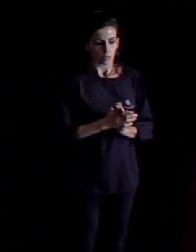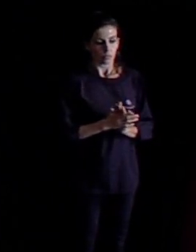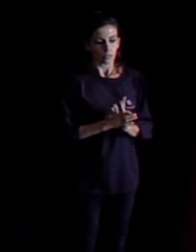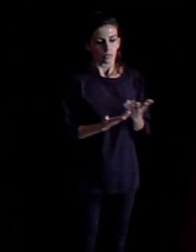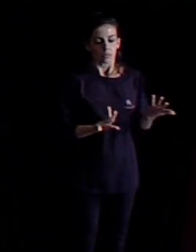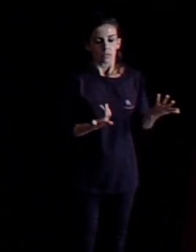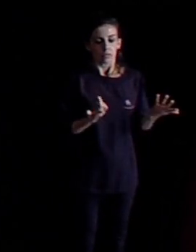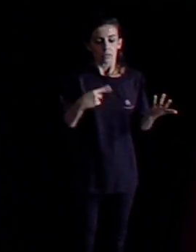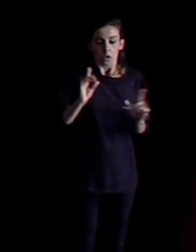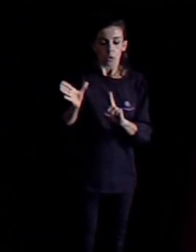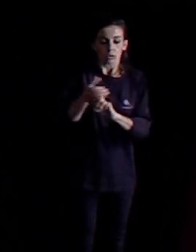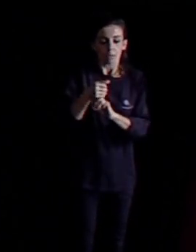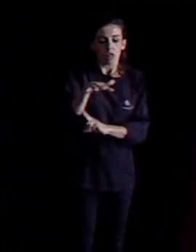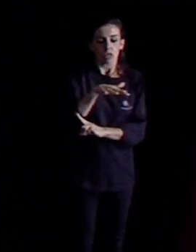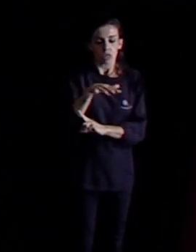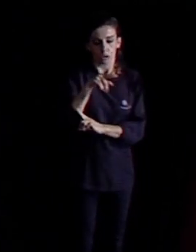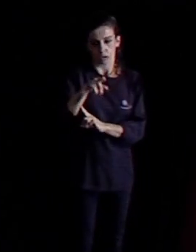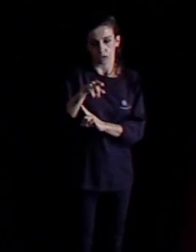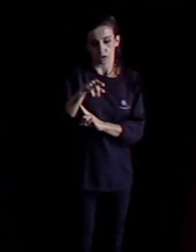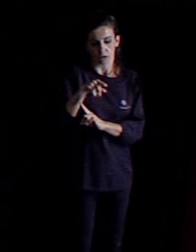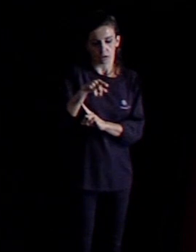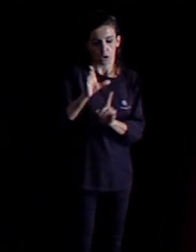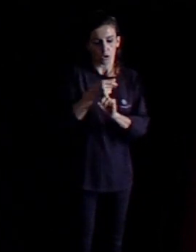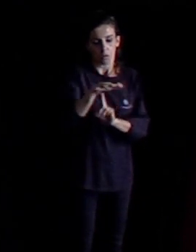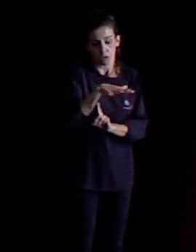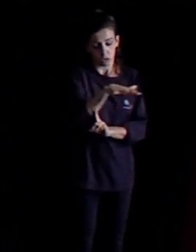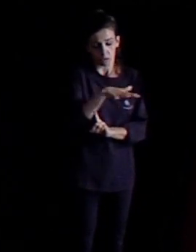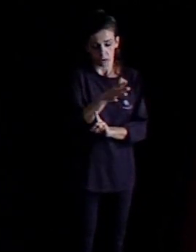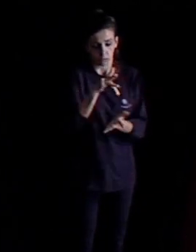¿Dónde los localizan? Pues en áreas donde ese grupo suele estar.